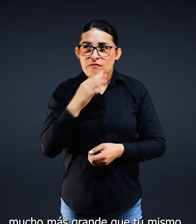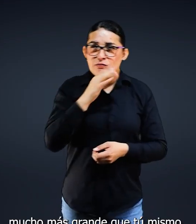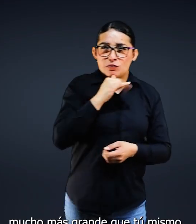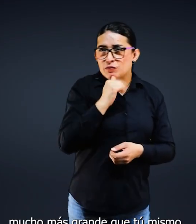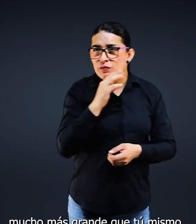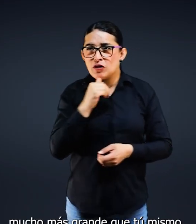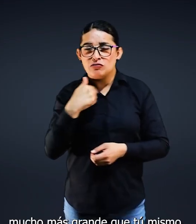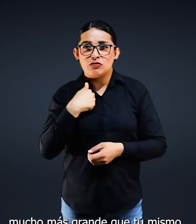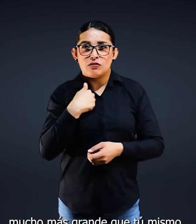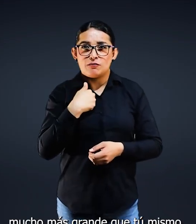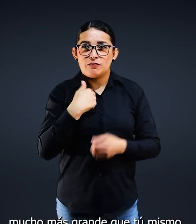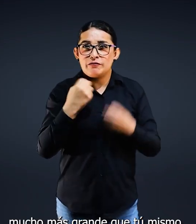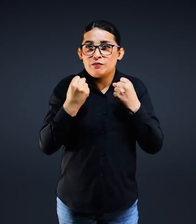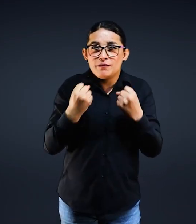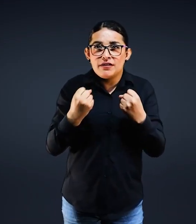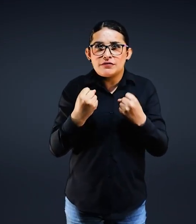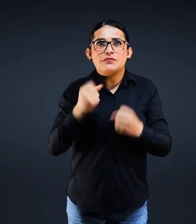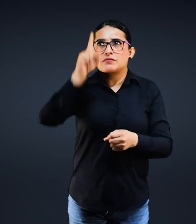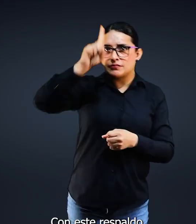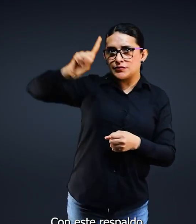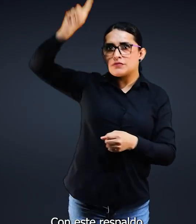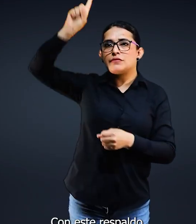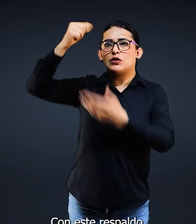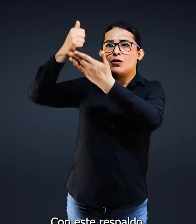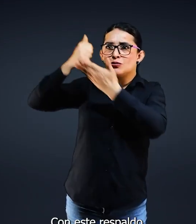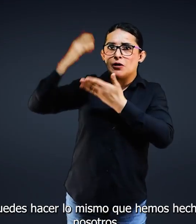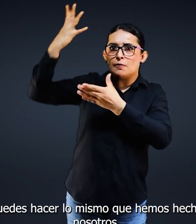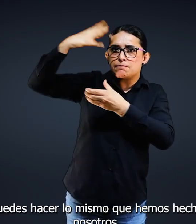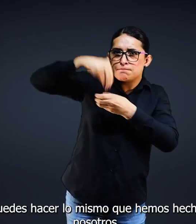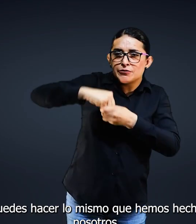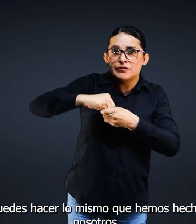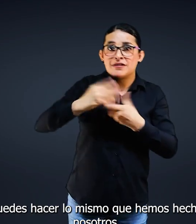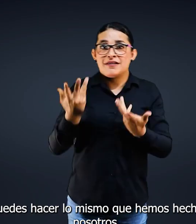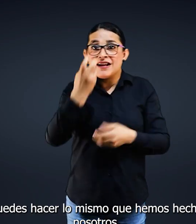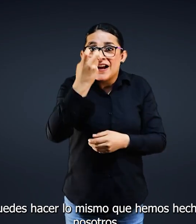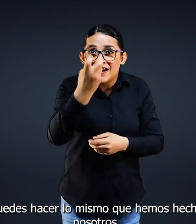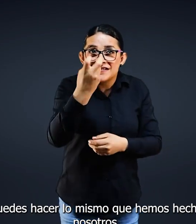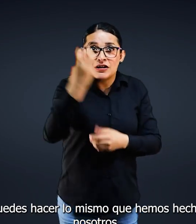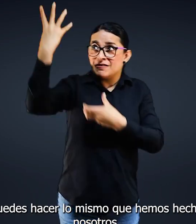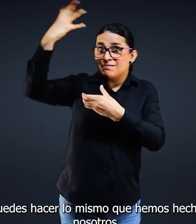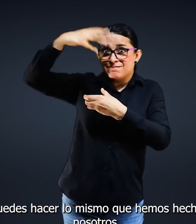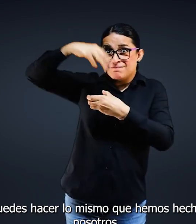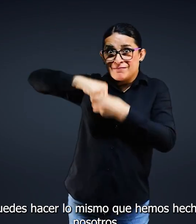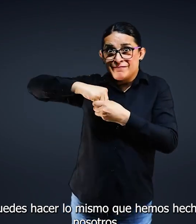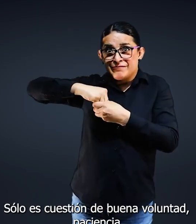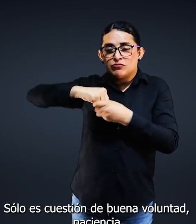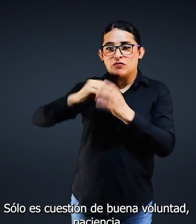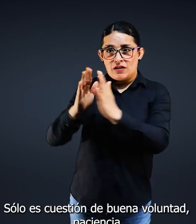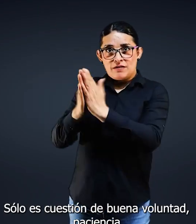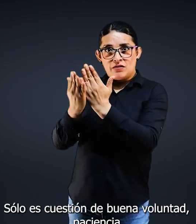que tú mismo. Con este respaldo, puedes hacer lo mismo que hemos hecho nosotros. Solo es cuestión